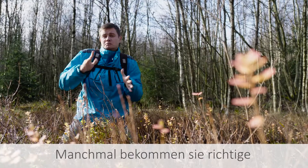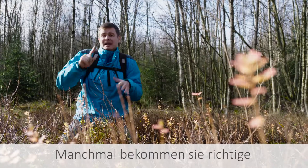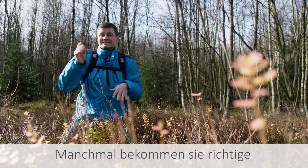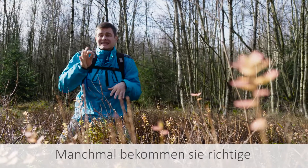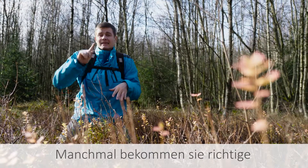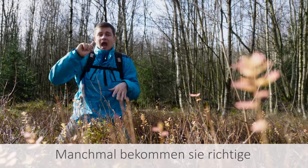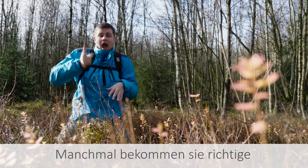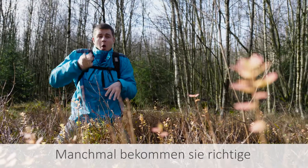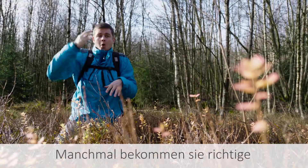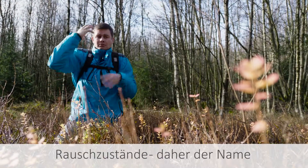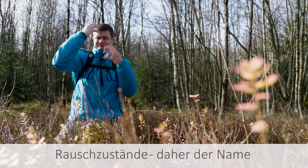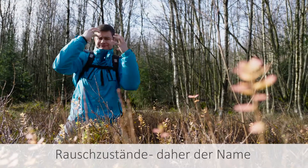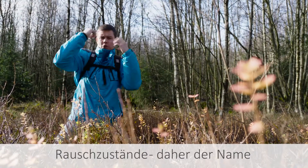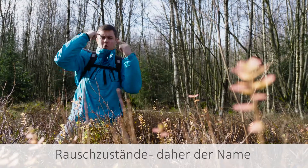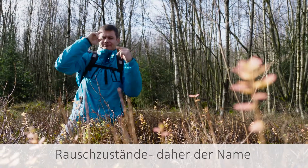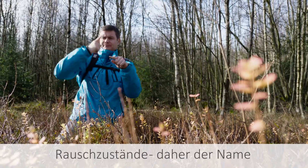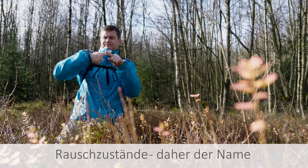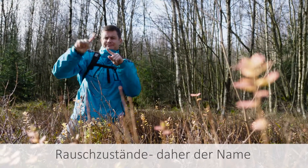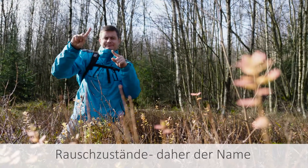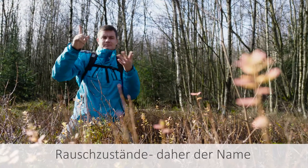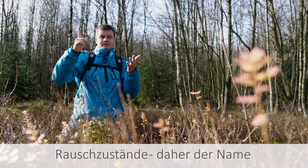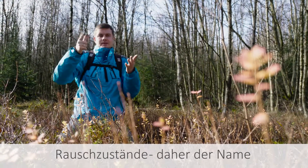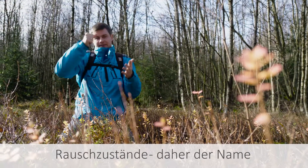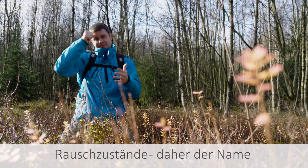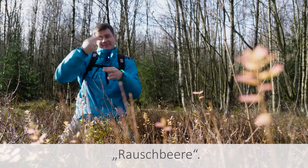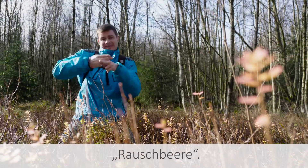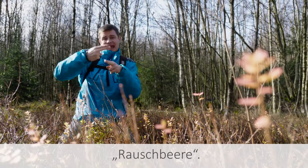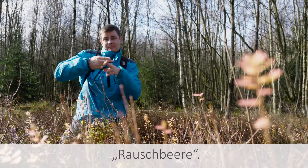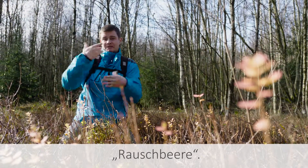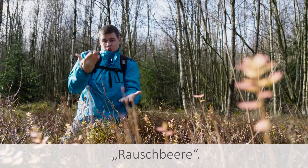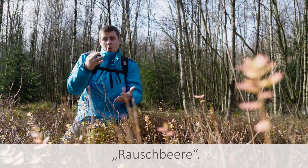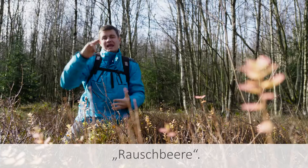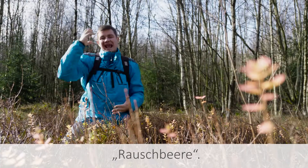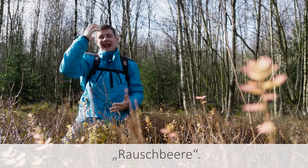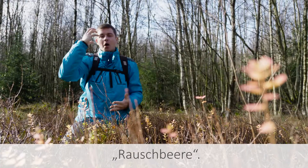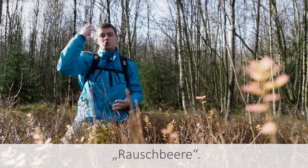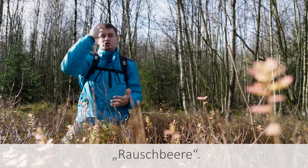Manchmal bekommen sie richtige Rauschzustände, daher der Name Rauschbeere.